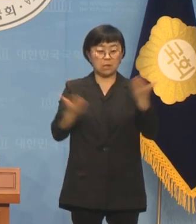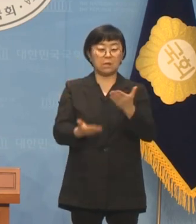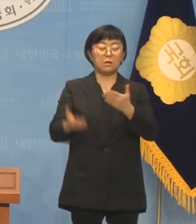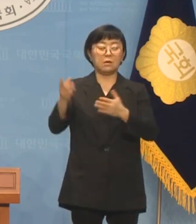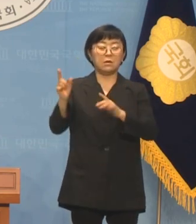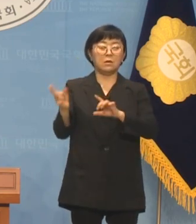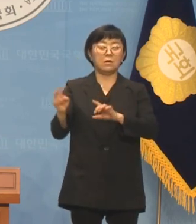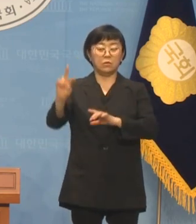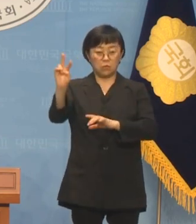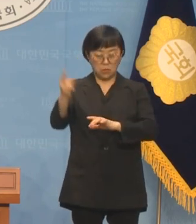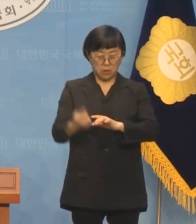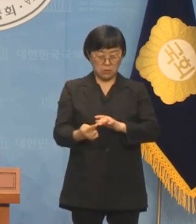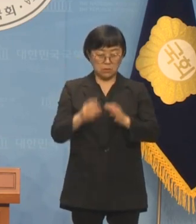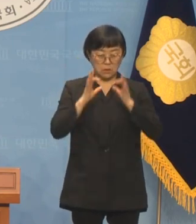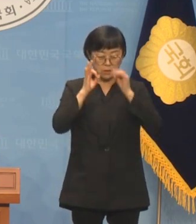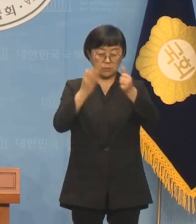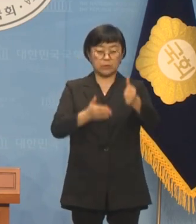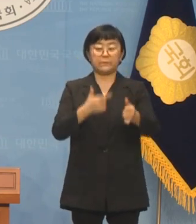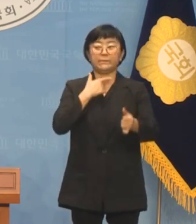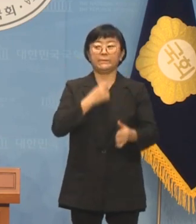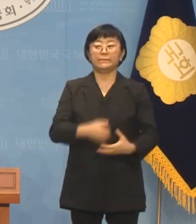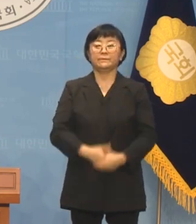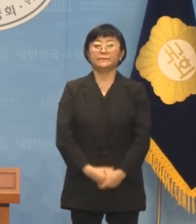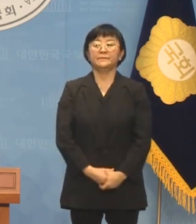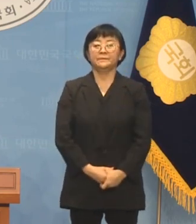주실 것을 간곡히 호소드립니다.